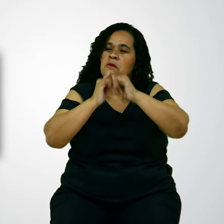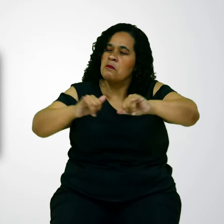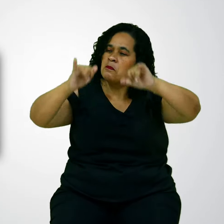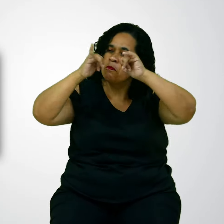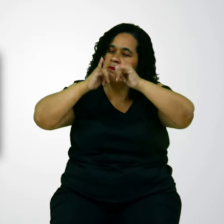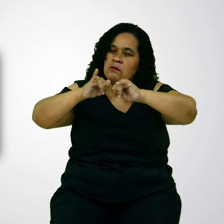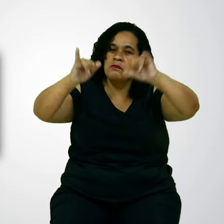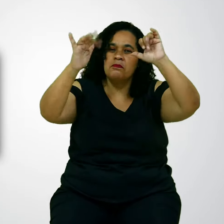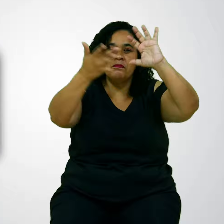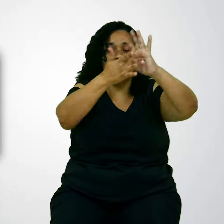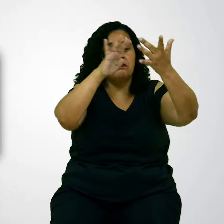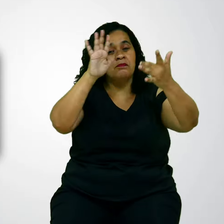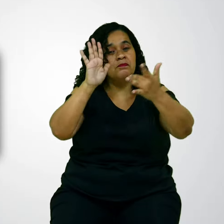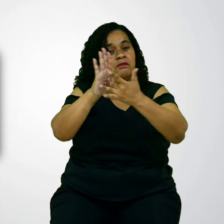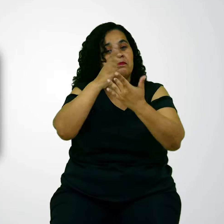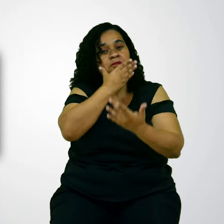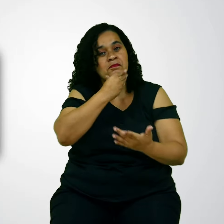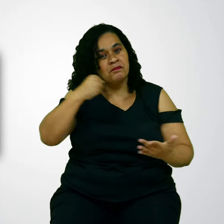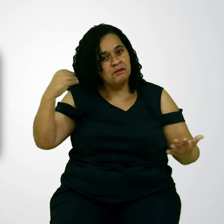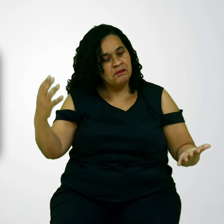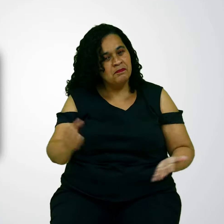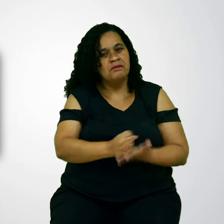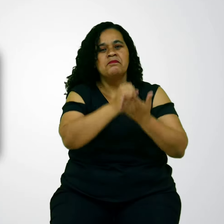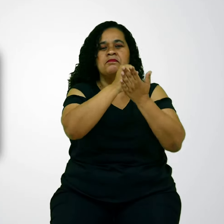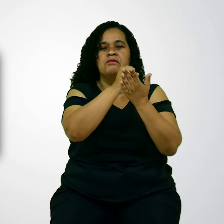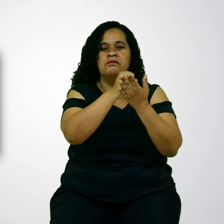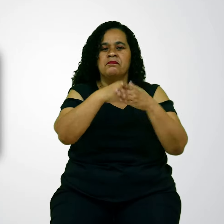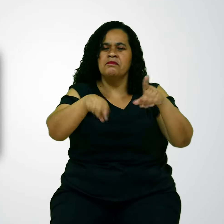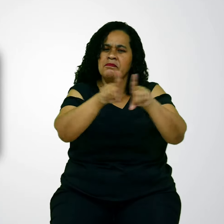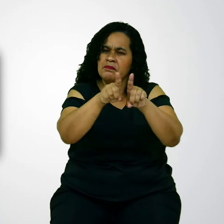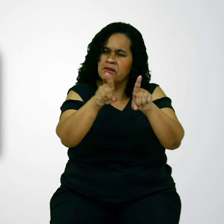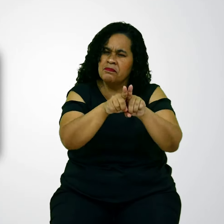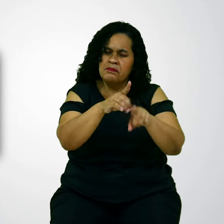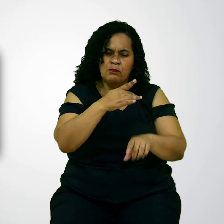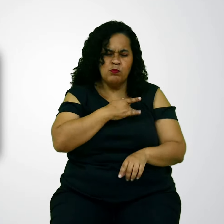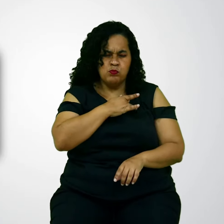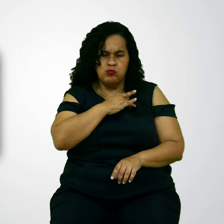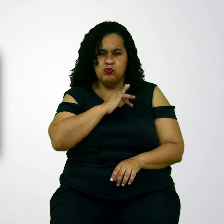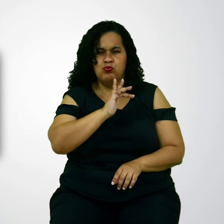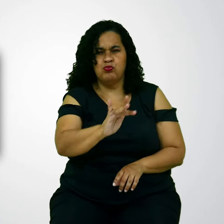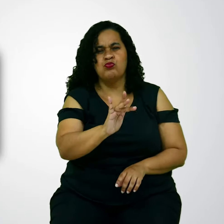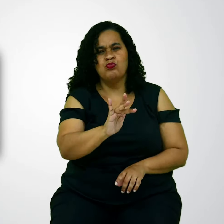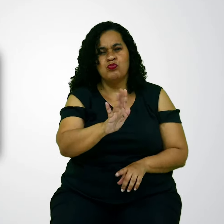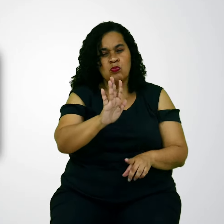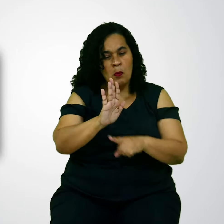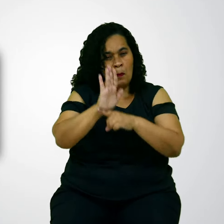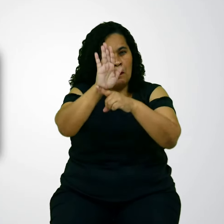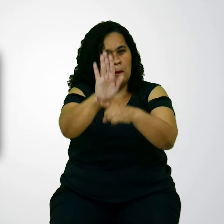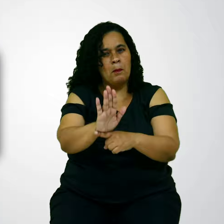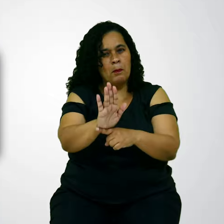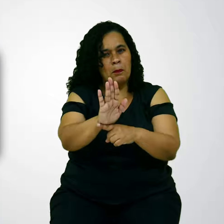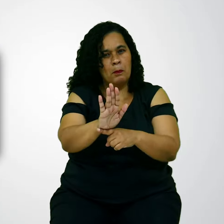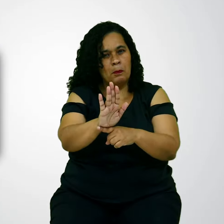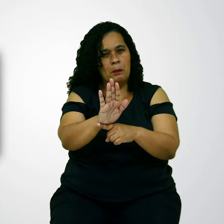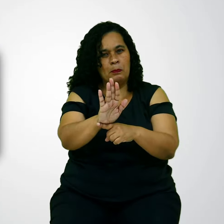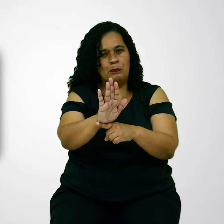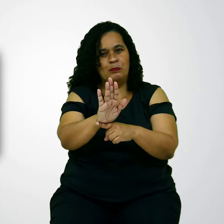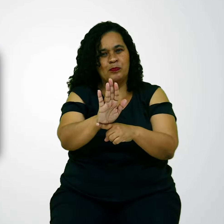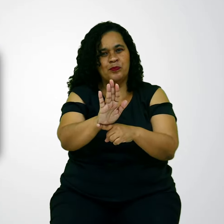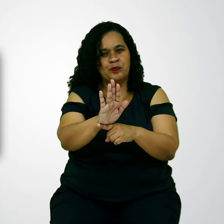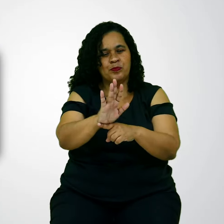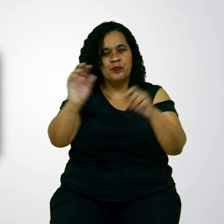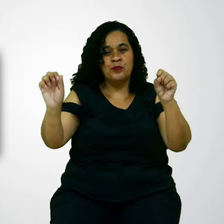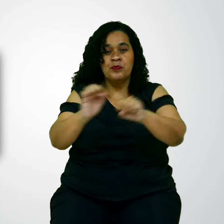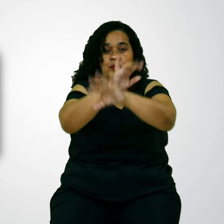para exercitar a misericórdia e para alimentar a esperança do retorno glorioso de Jesus. Mas aqui não aparece, o ministério